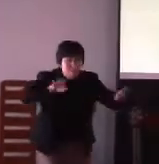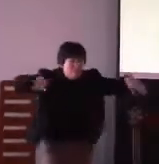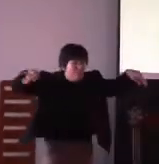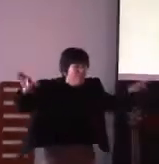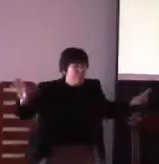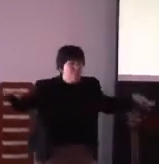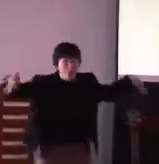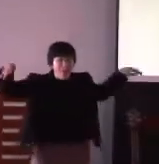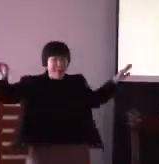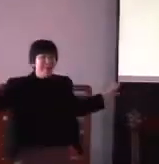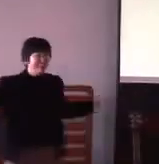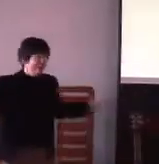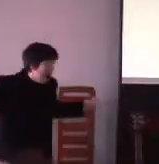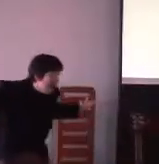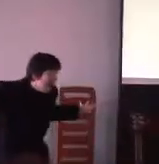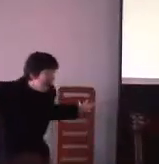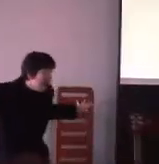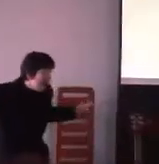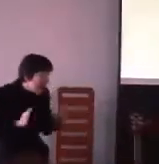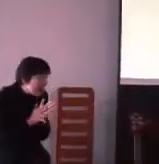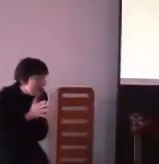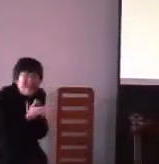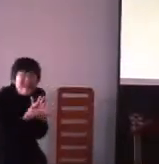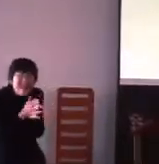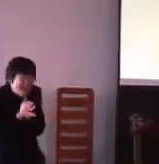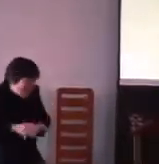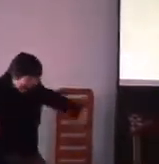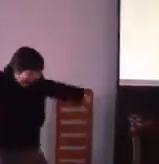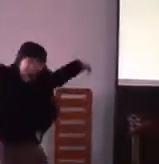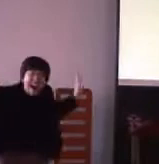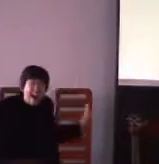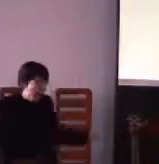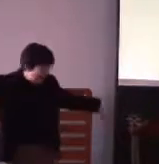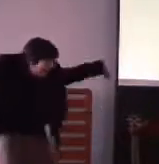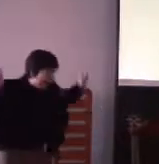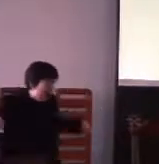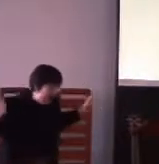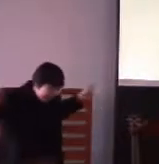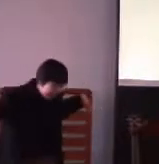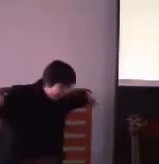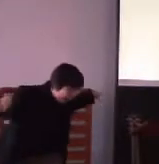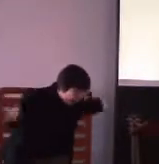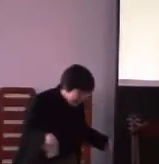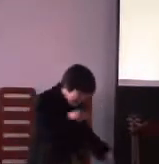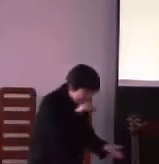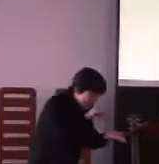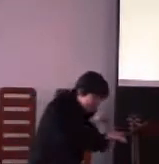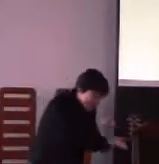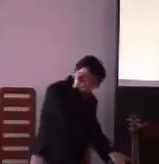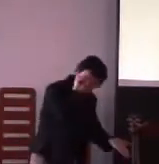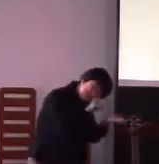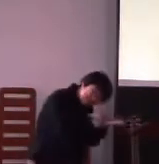鳥が来て食べてしまったっていう、先ほど寸劇がありましたね。本当に素晴らしい。